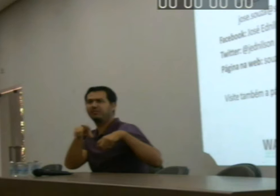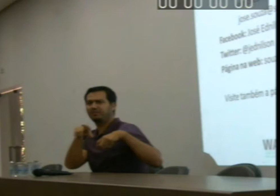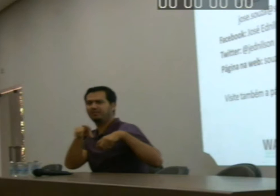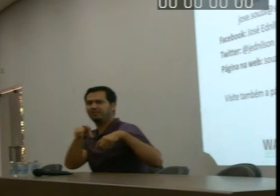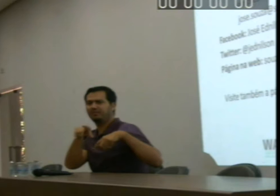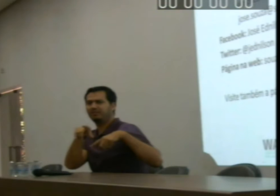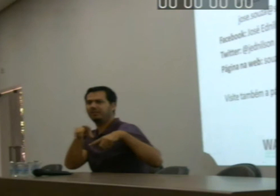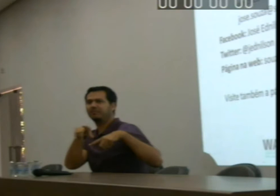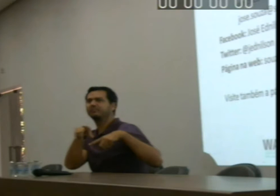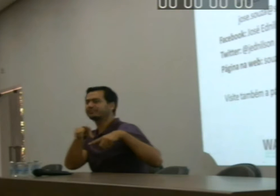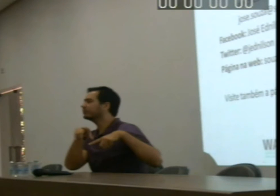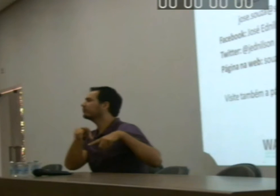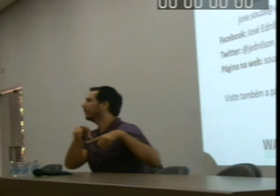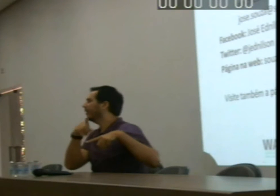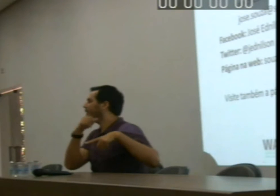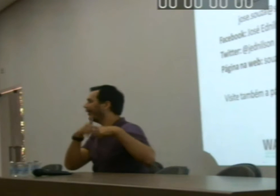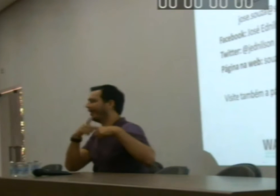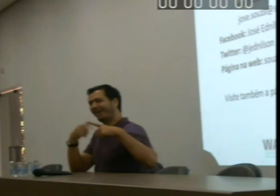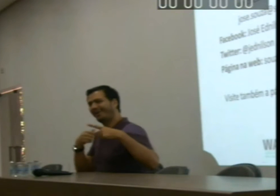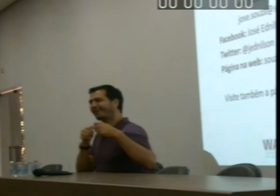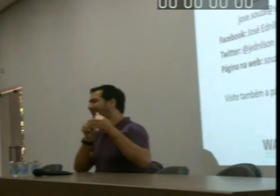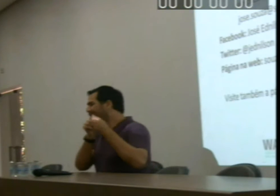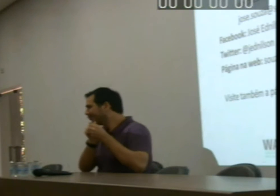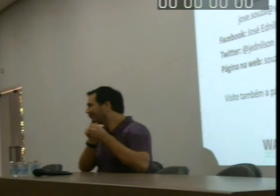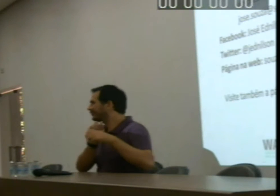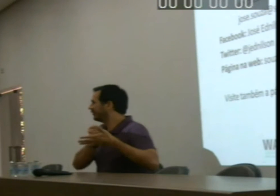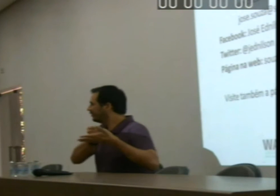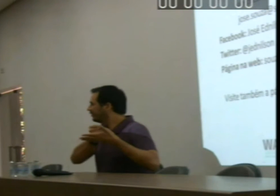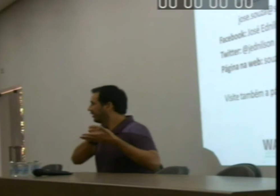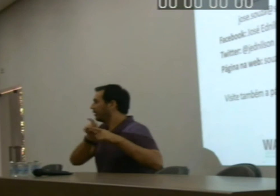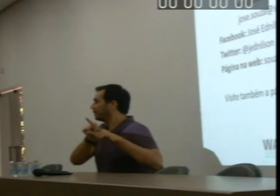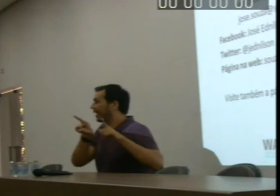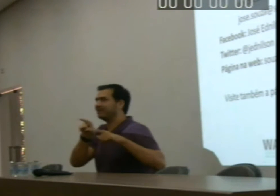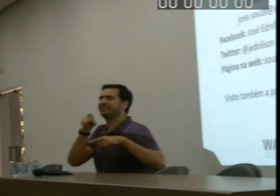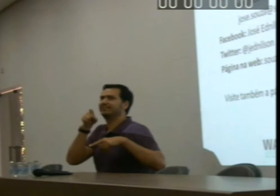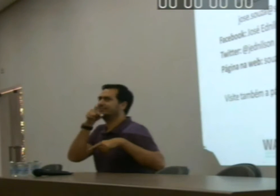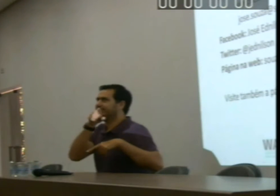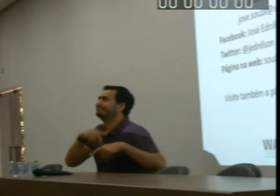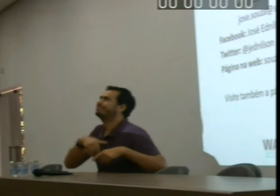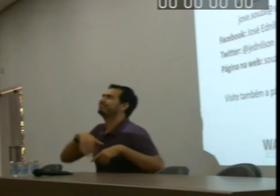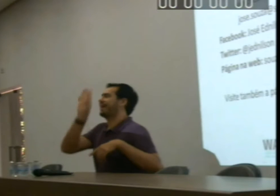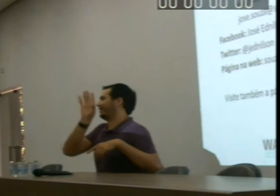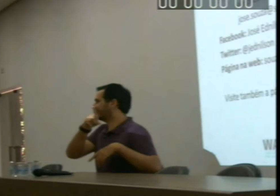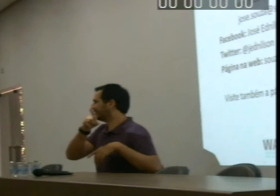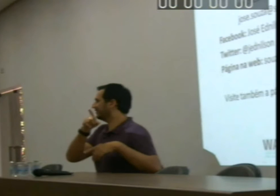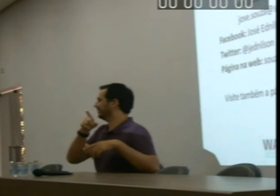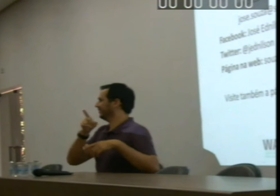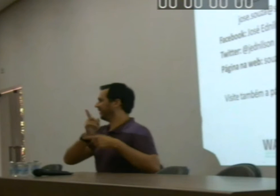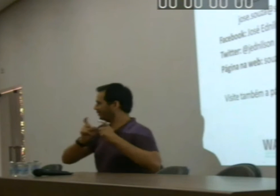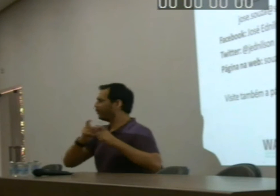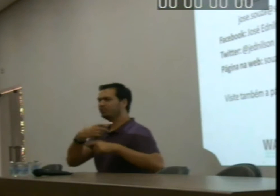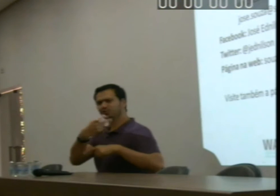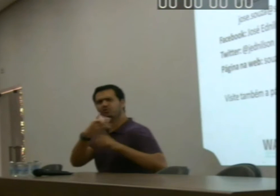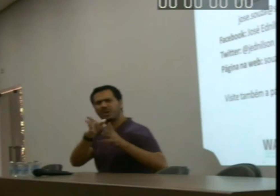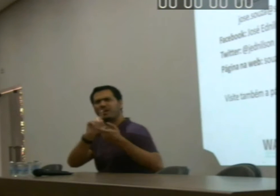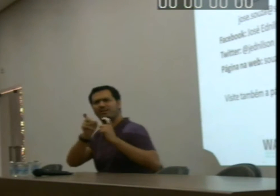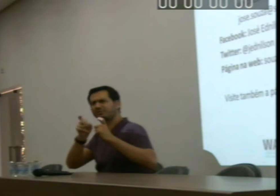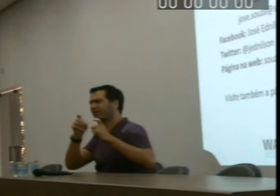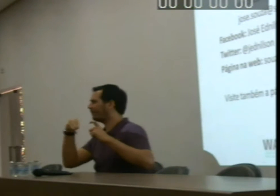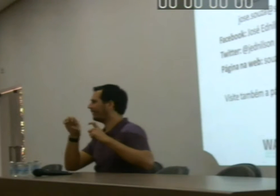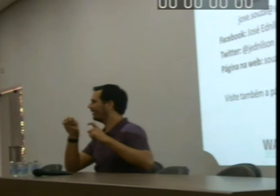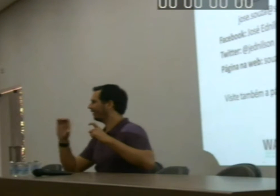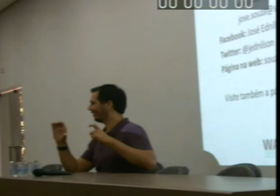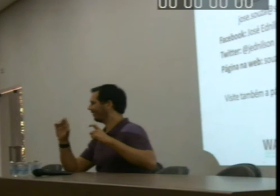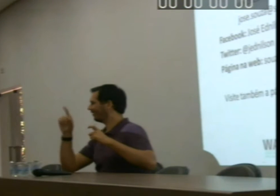vai às vezes eu posso dar uma breve explicação mas eu vou jun vou apoiar também mas ele tem mais experiência mais